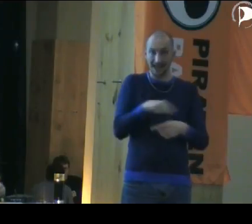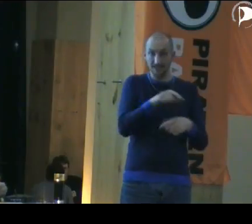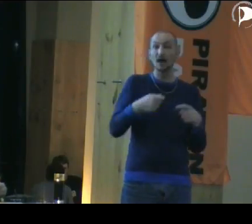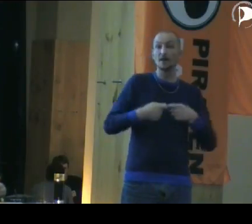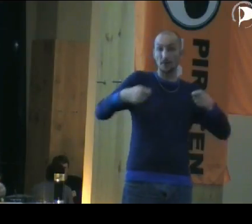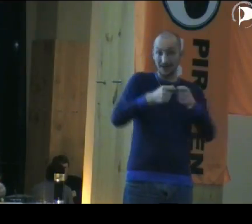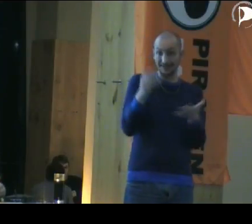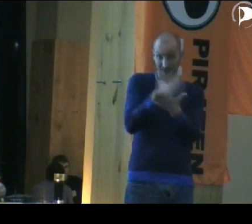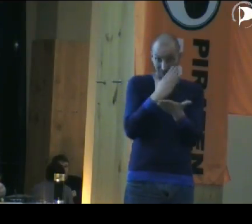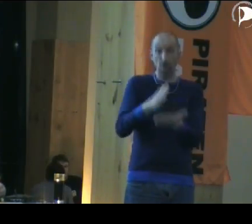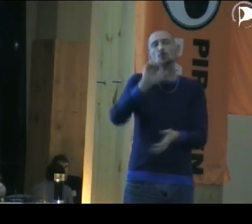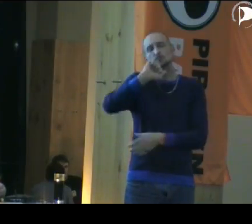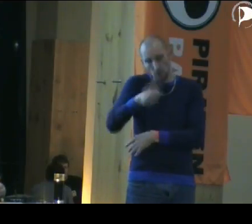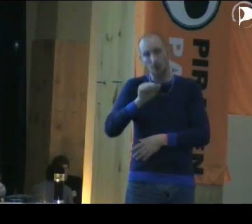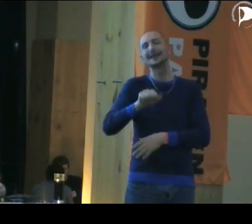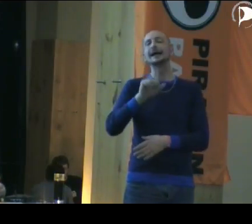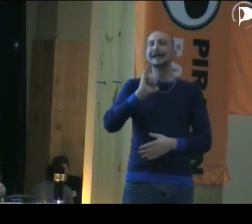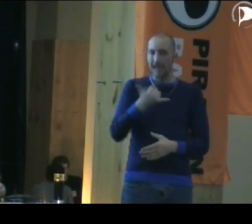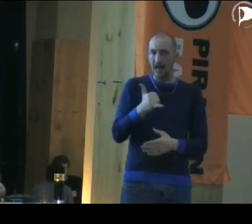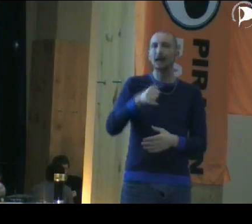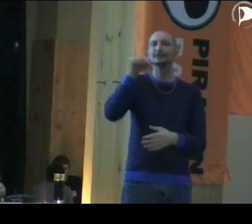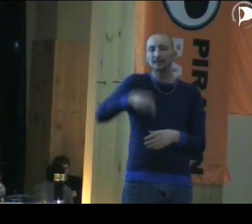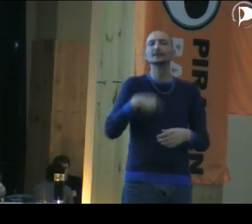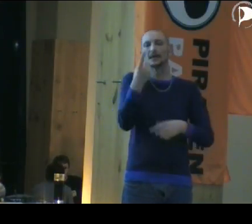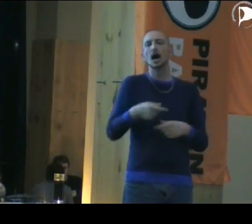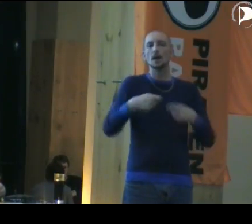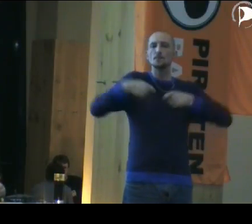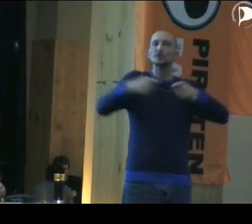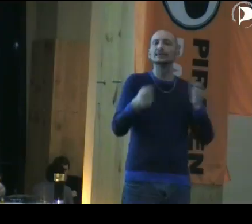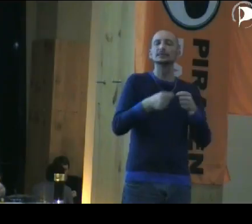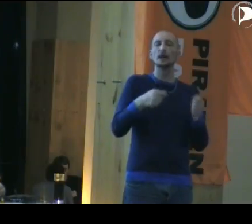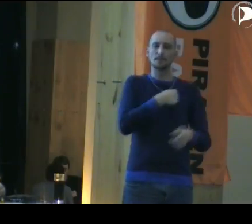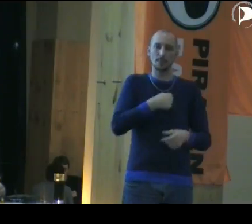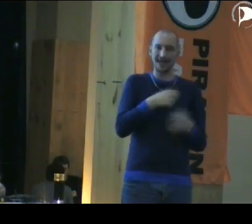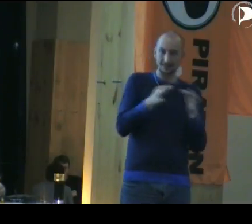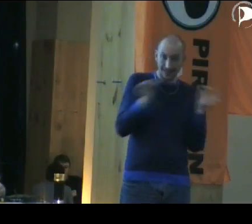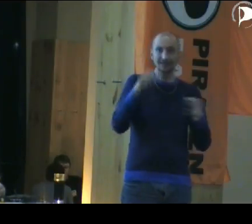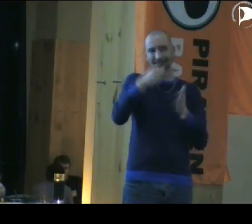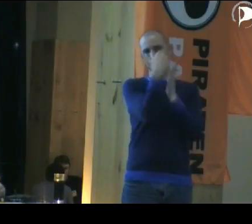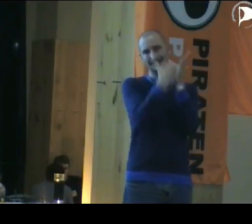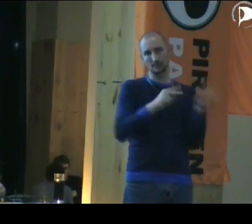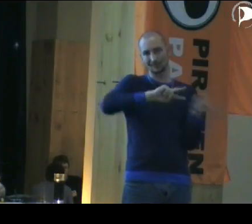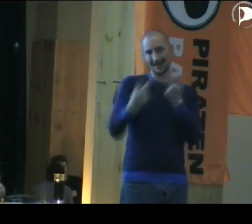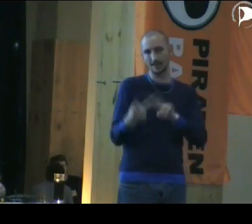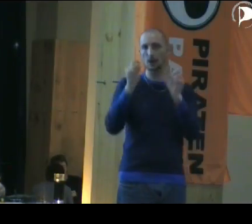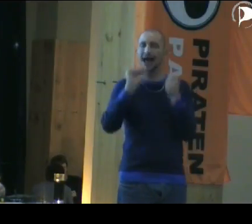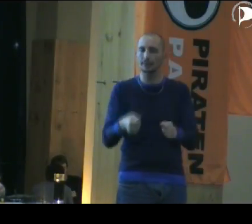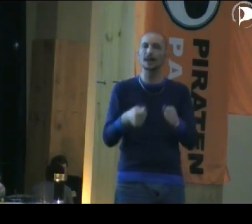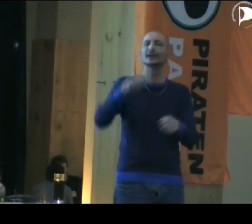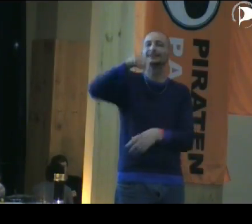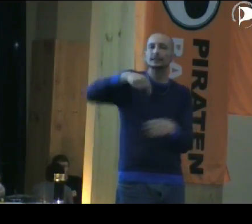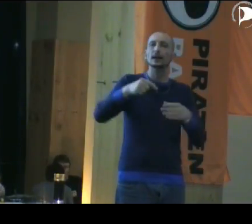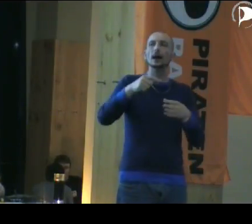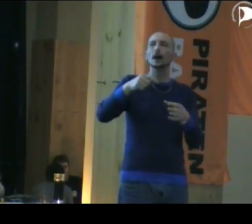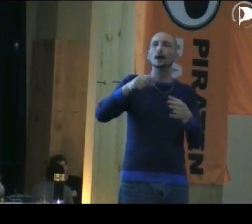dass es möglich ist als sie sich zum bundesparteitag untersatz erstelltes antrag nicht dass